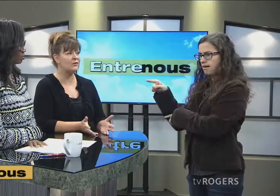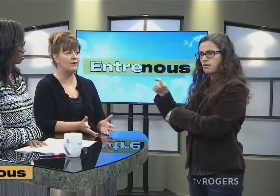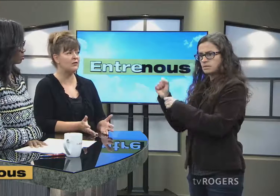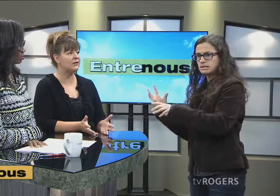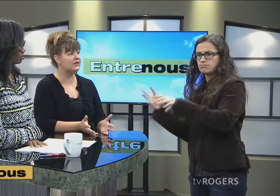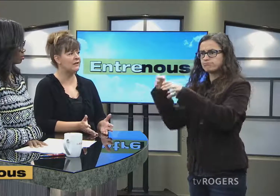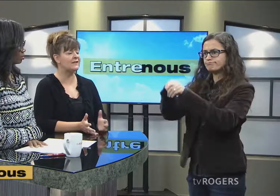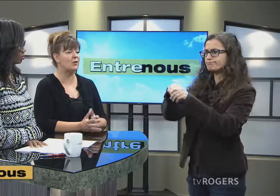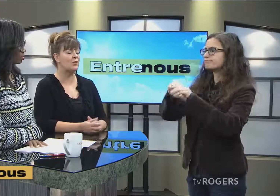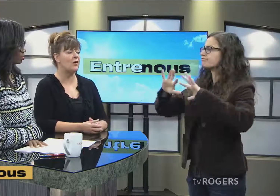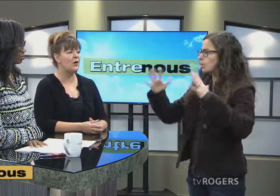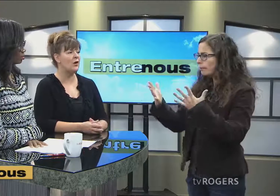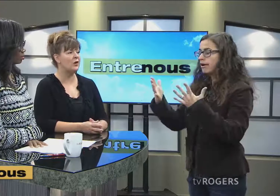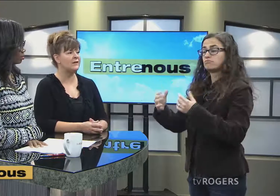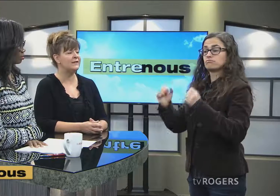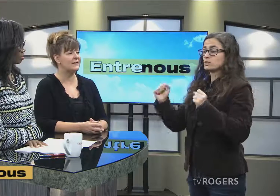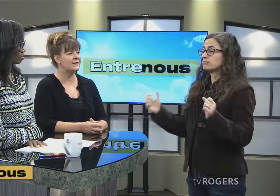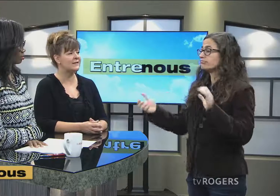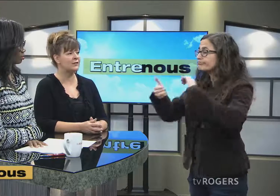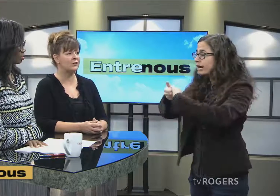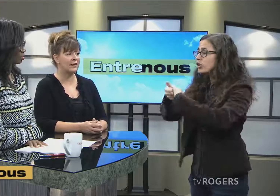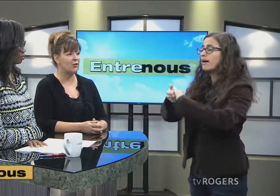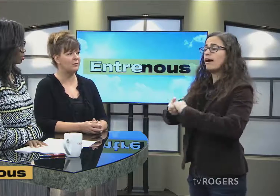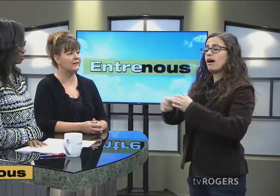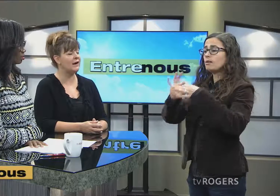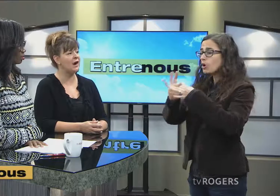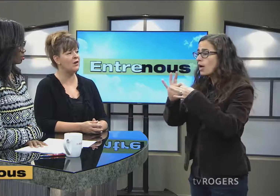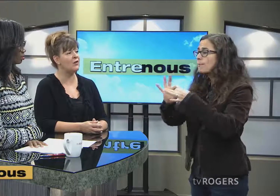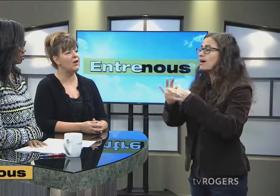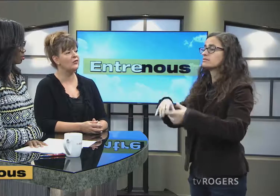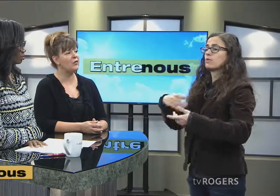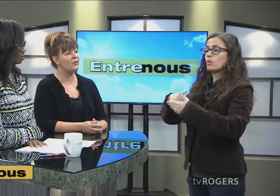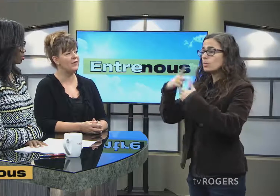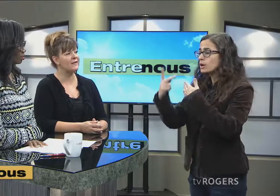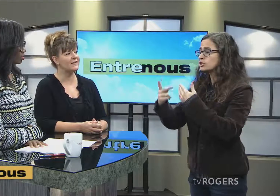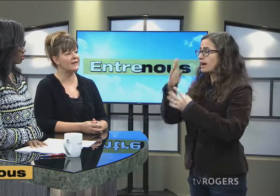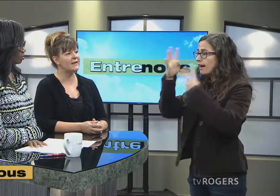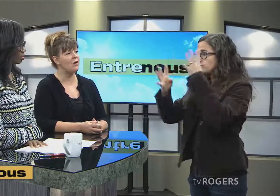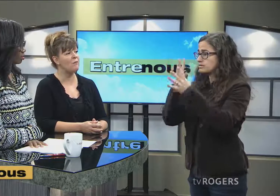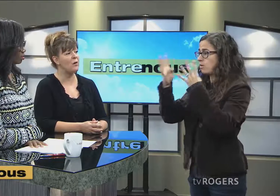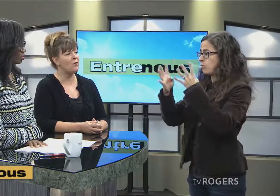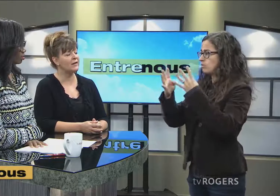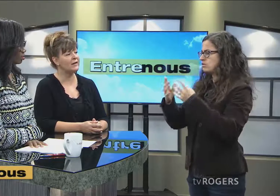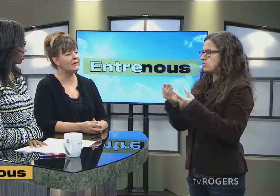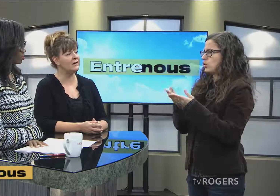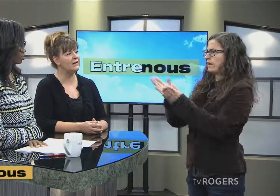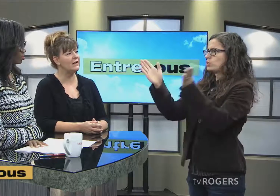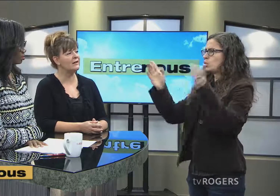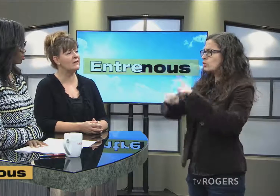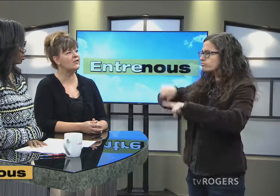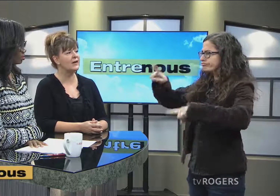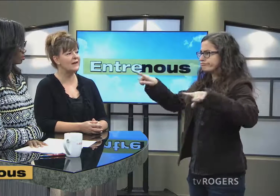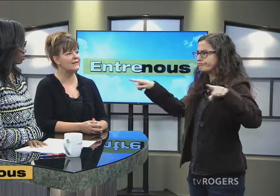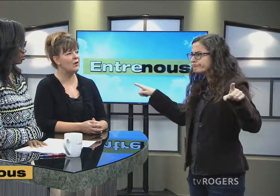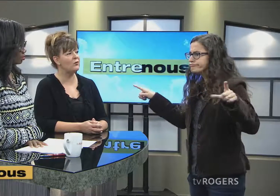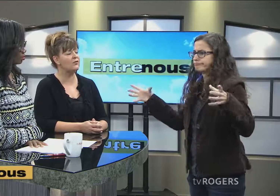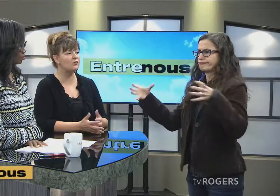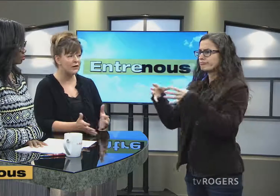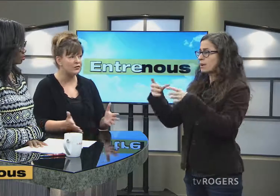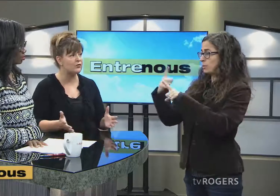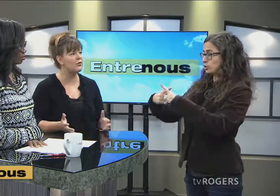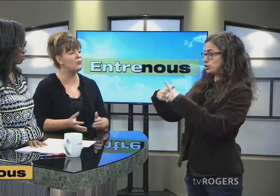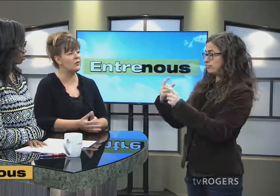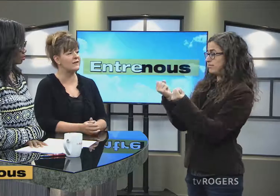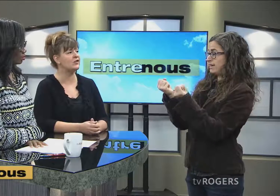des signes aussi, on a des gens qui sont des artistes qui sont très compétents. Alors, ce qu'on veut faire, c'est créer un pont, créer des occasions,